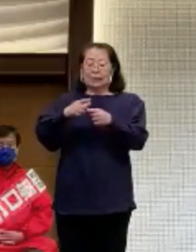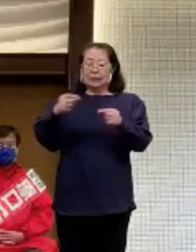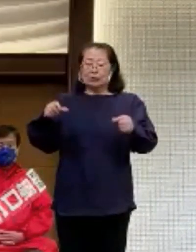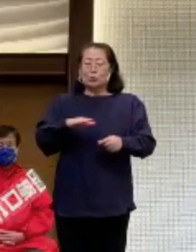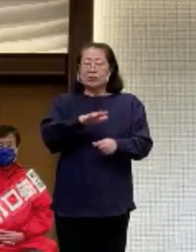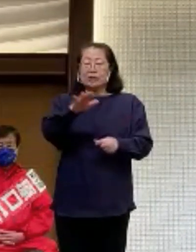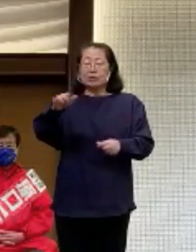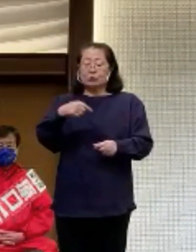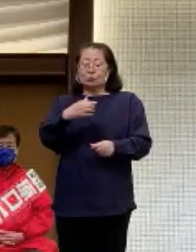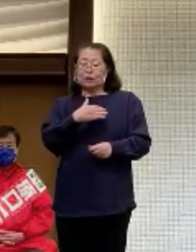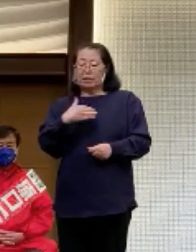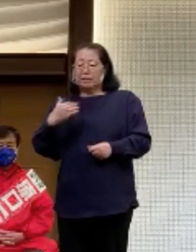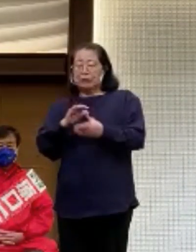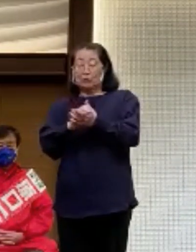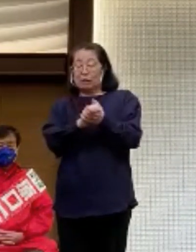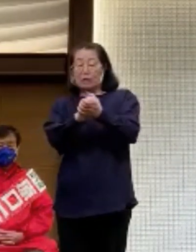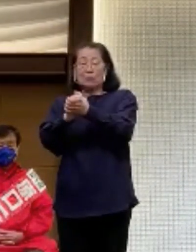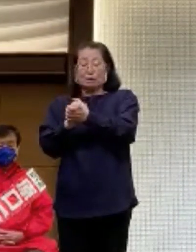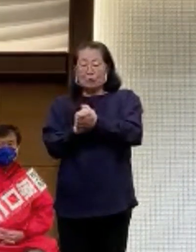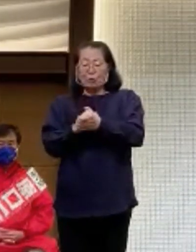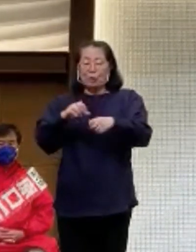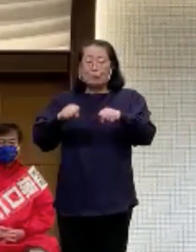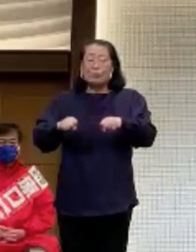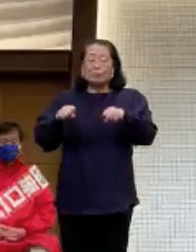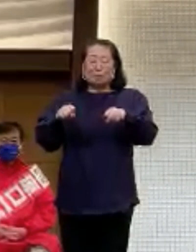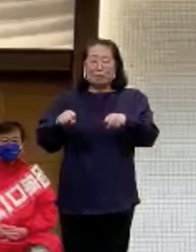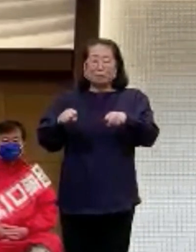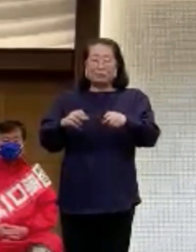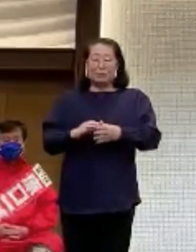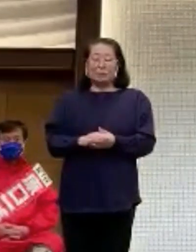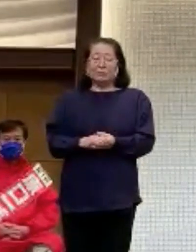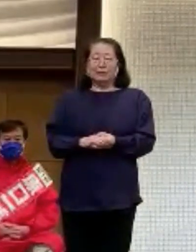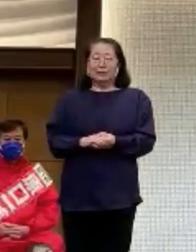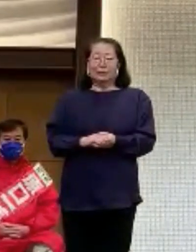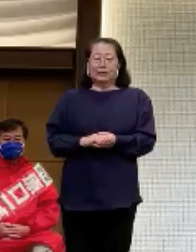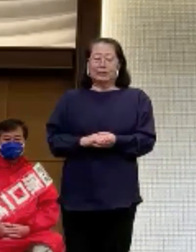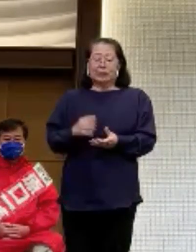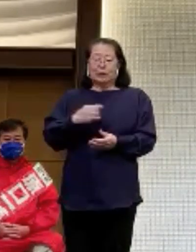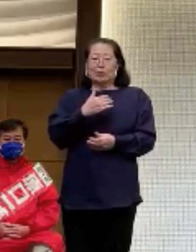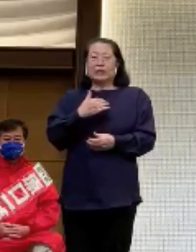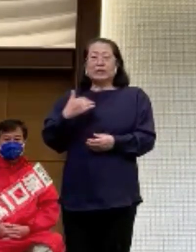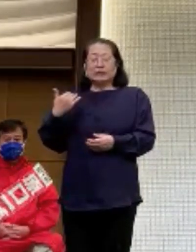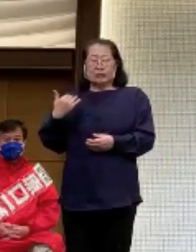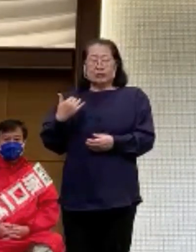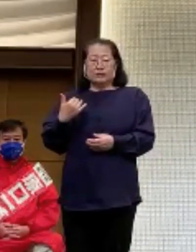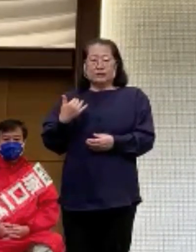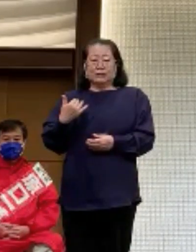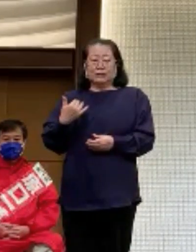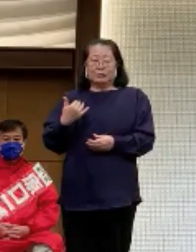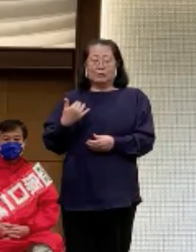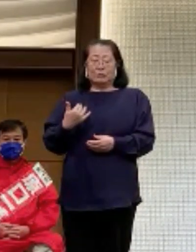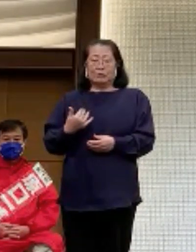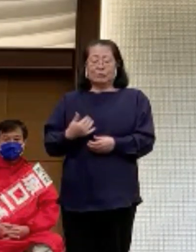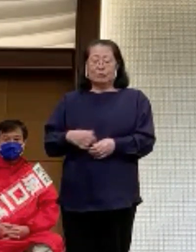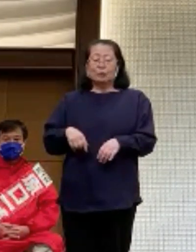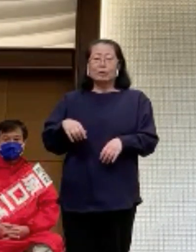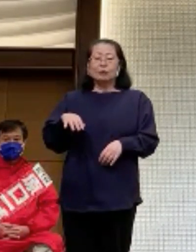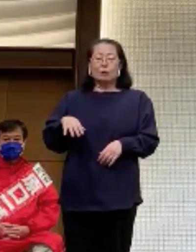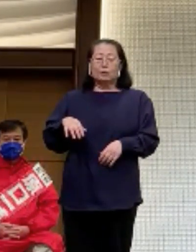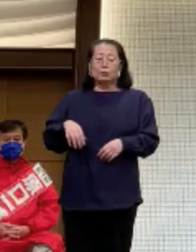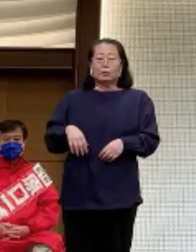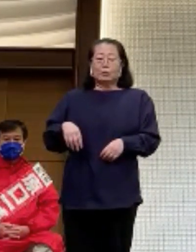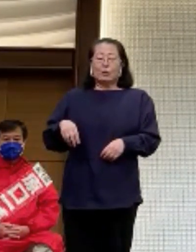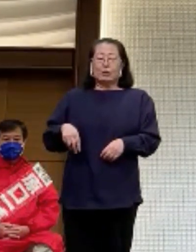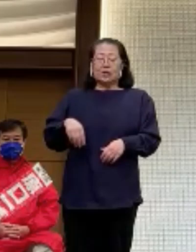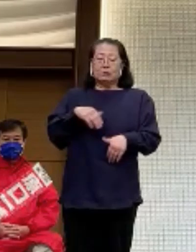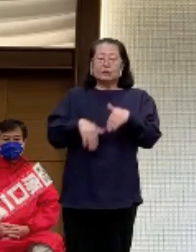日本全国の私たちの仲間も頑張っています。私たち連合としてもこの選挙を絶対